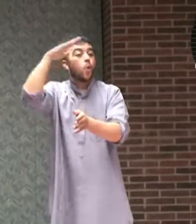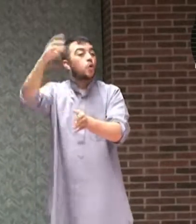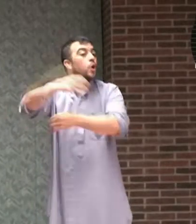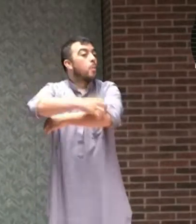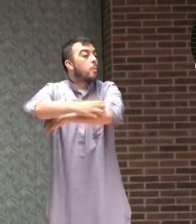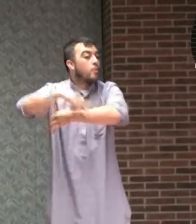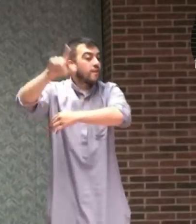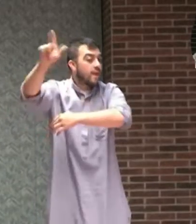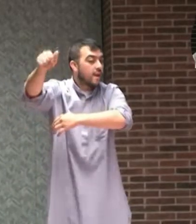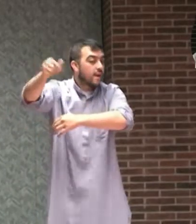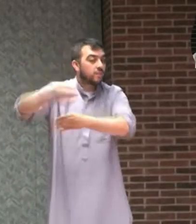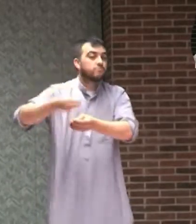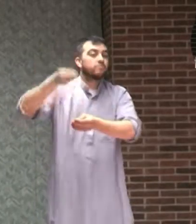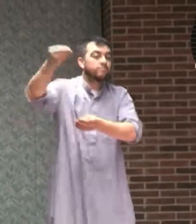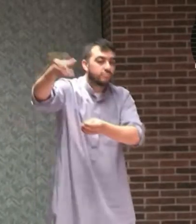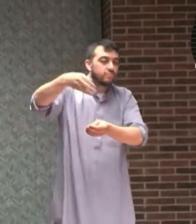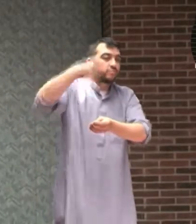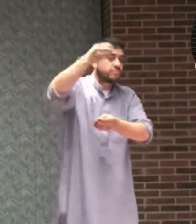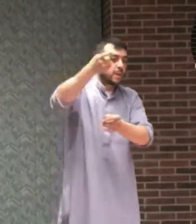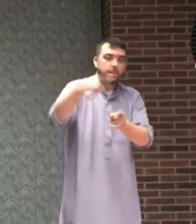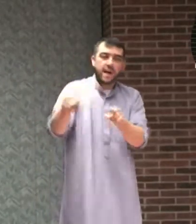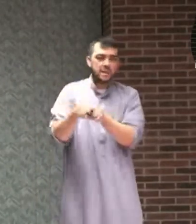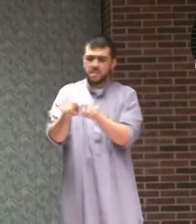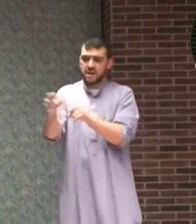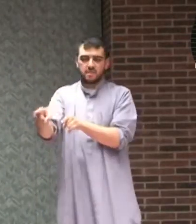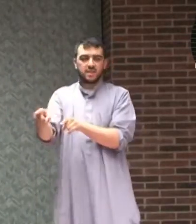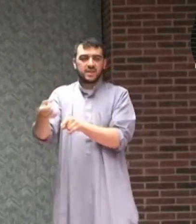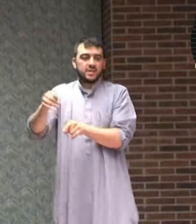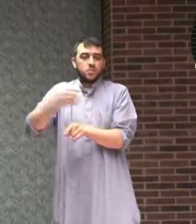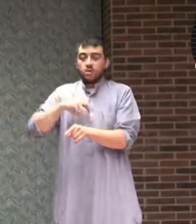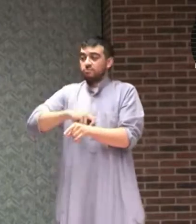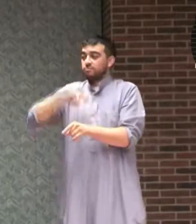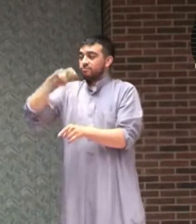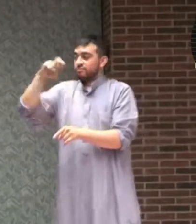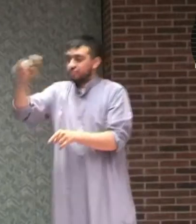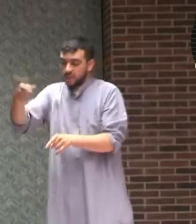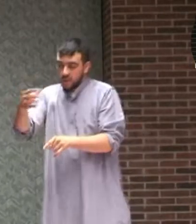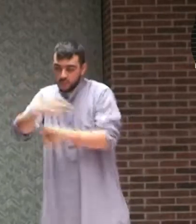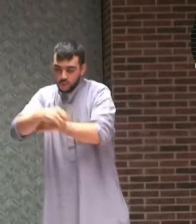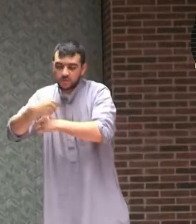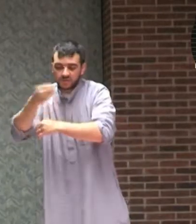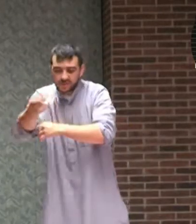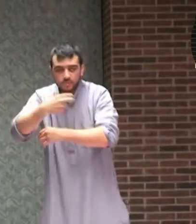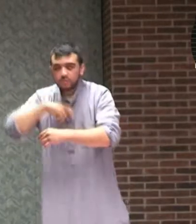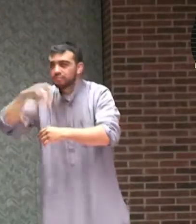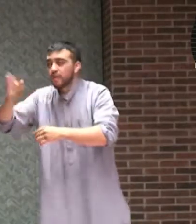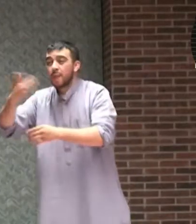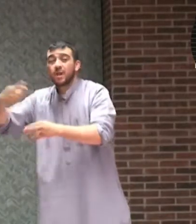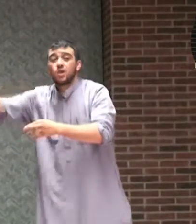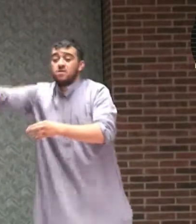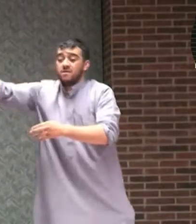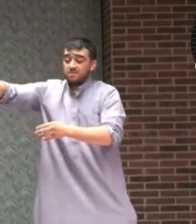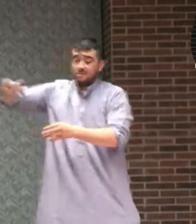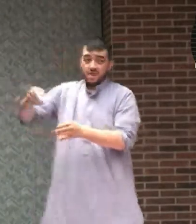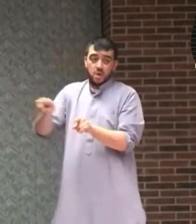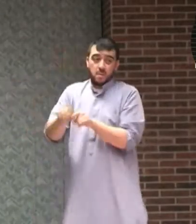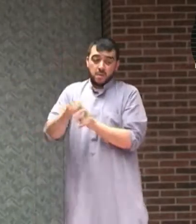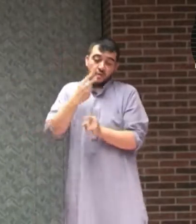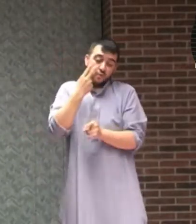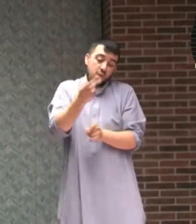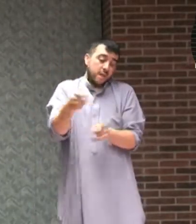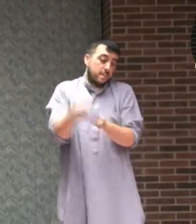encore une occasion de pouvoir partager avec eux. Que ce soit le don de manière, comment